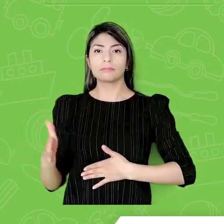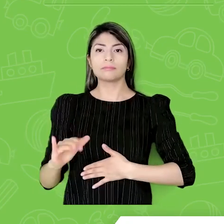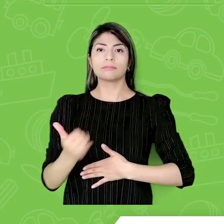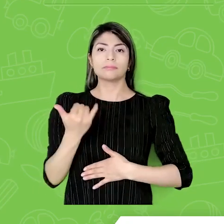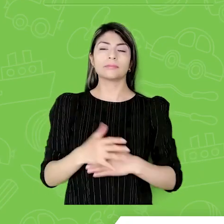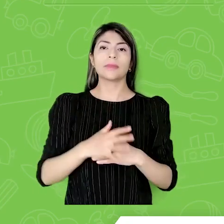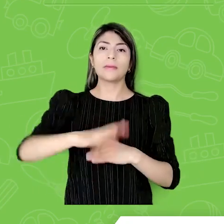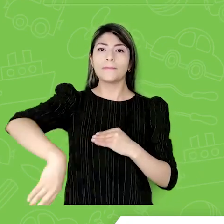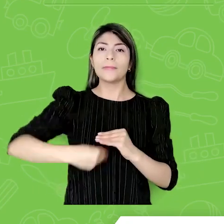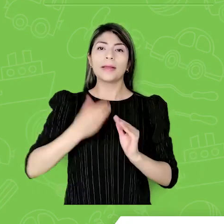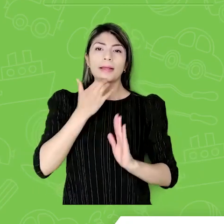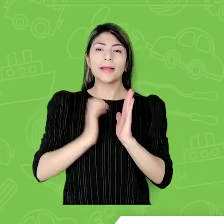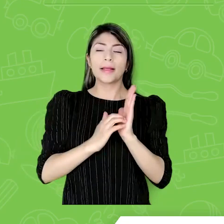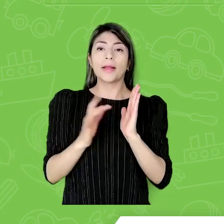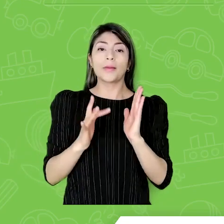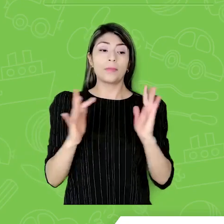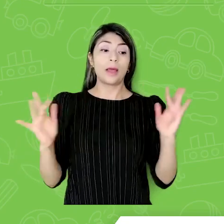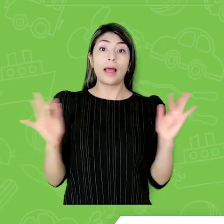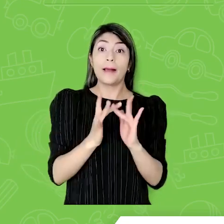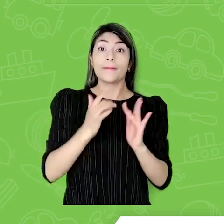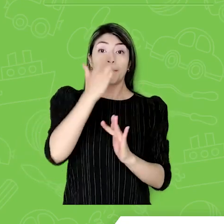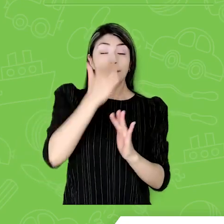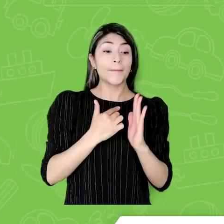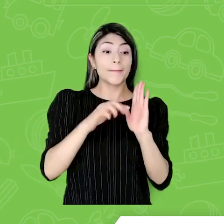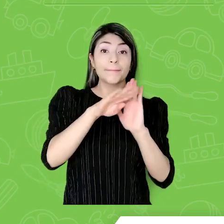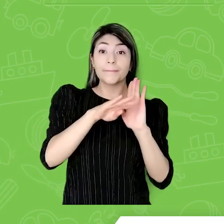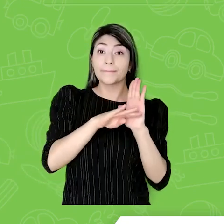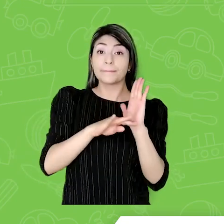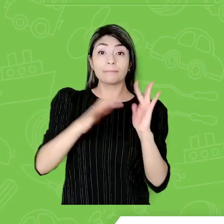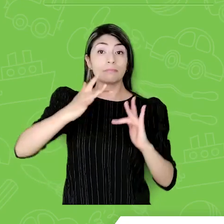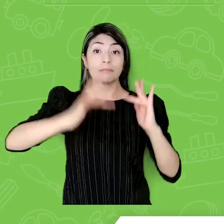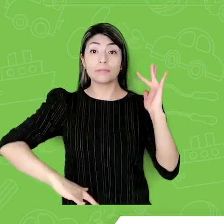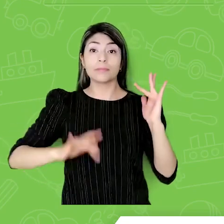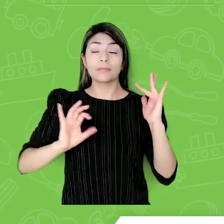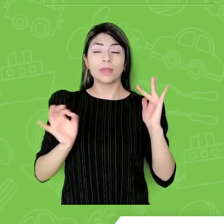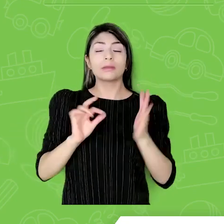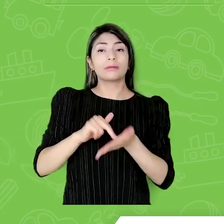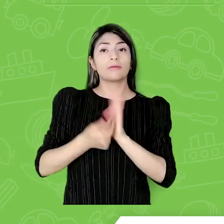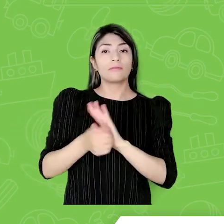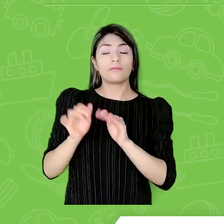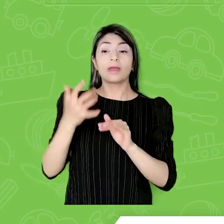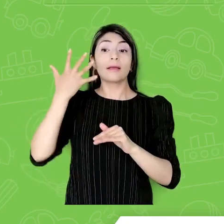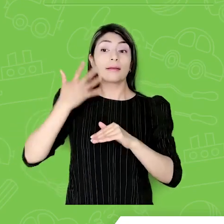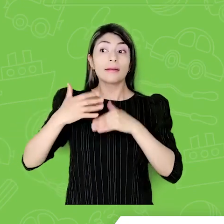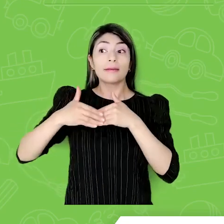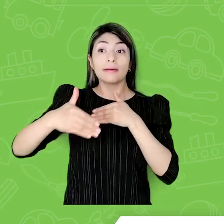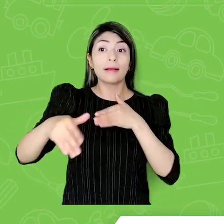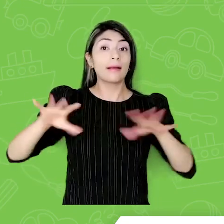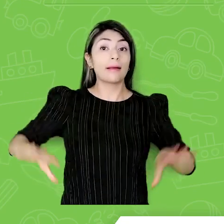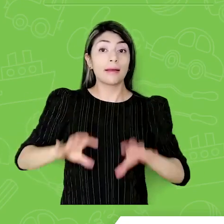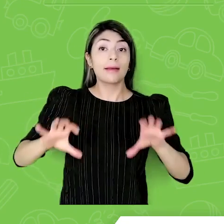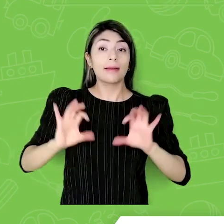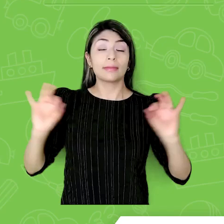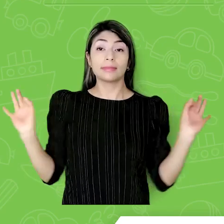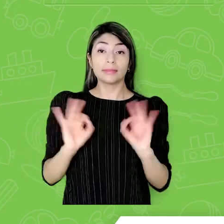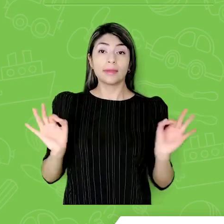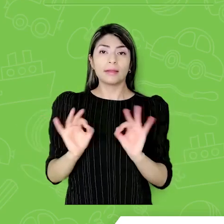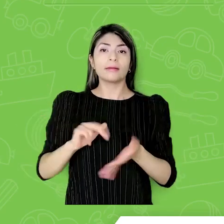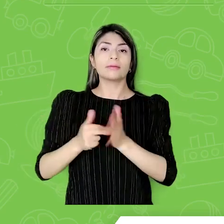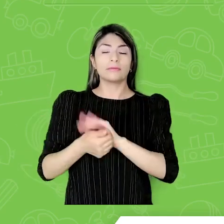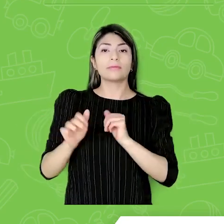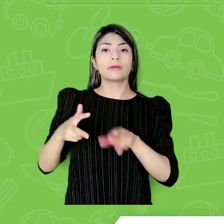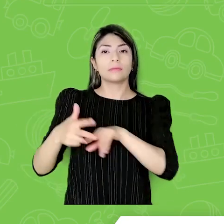en la misma. De no encontrarla ajustada a estos requisitos, será rechazada o se abstendrá de iniciar la referida